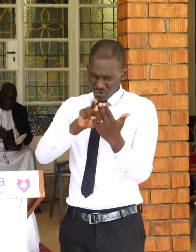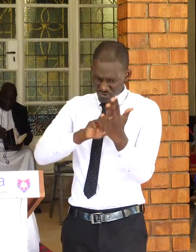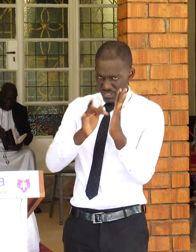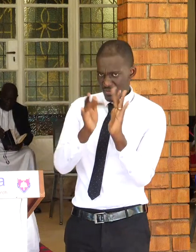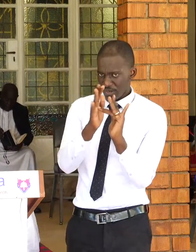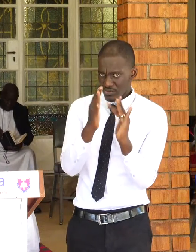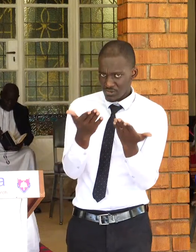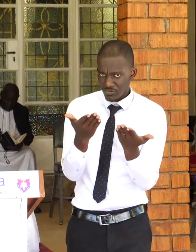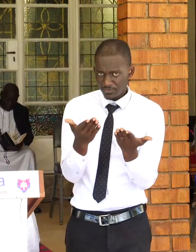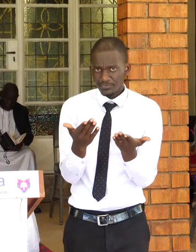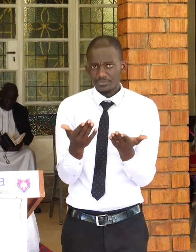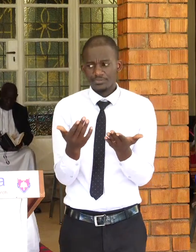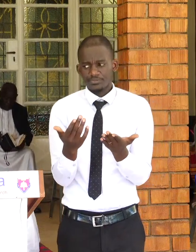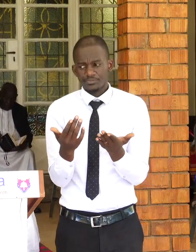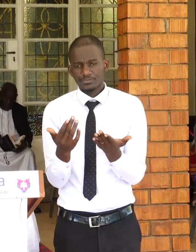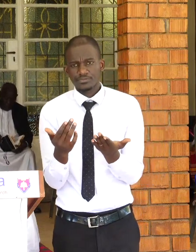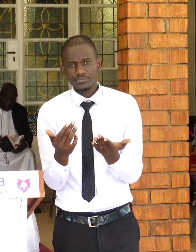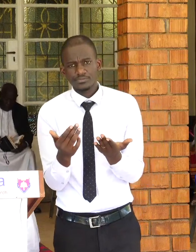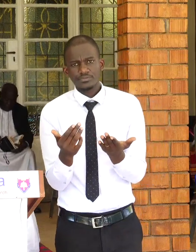kyawandiikibwa